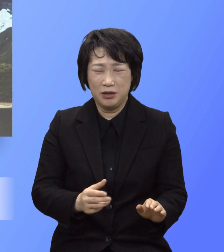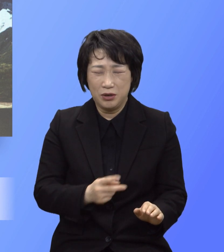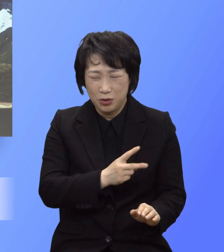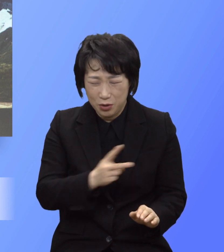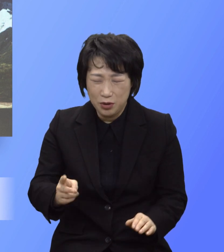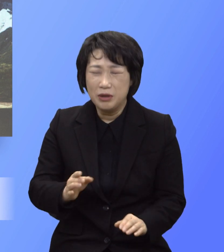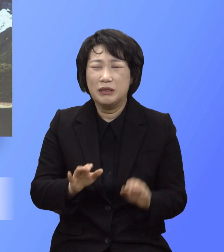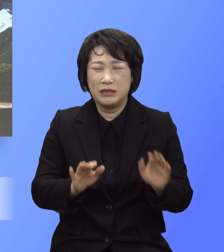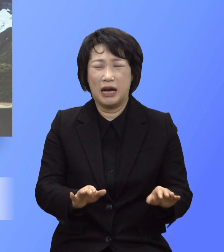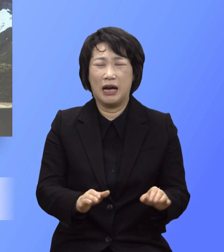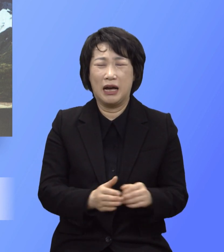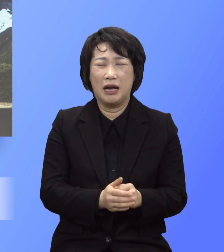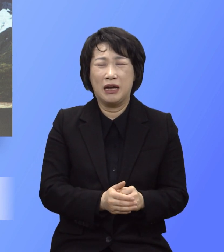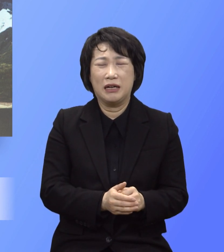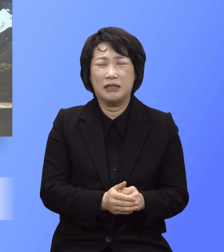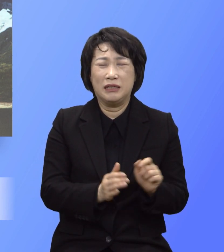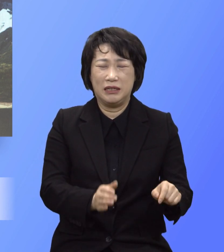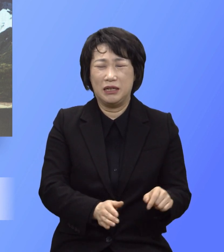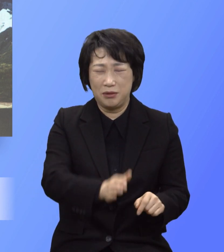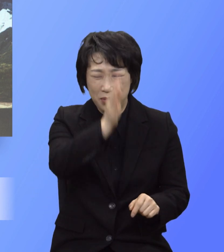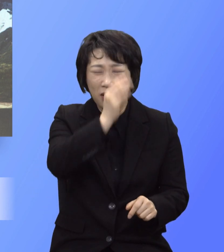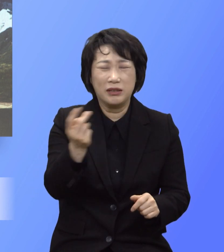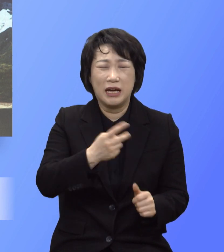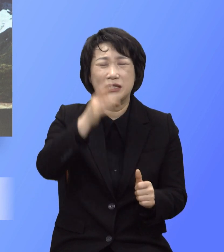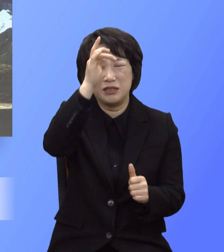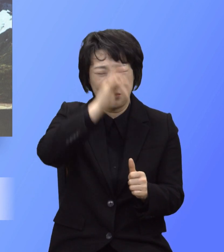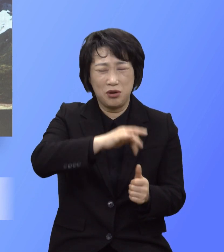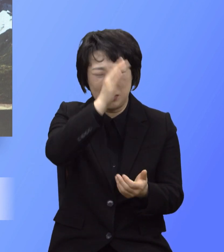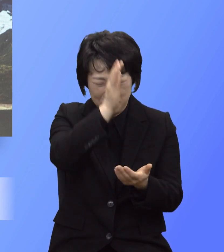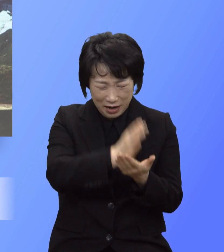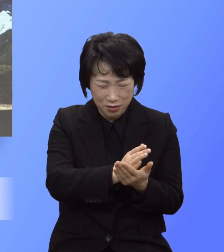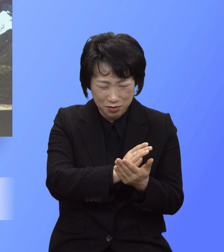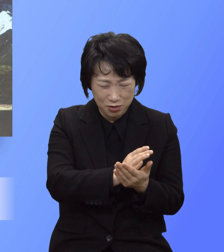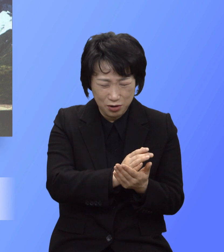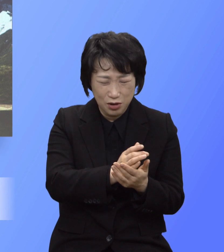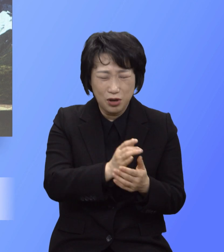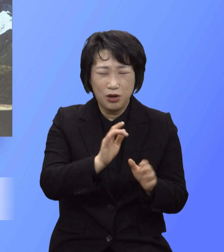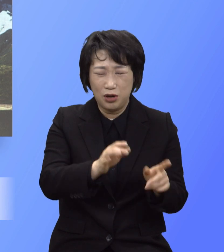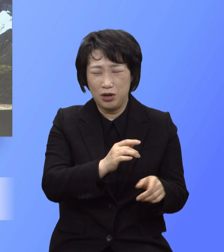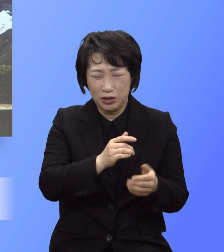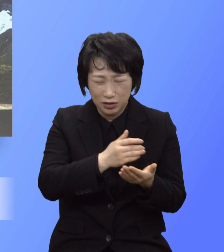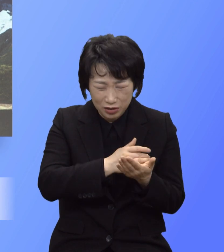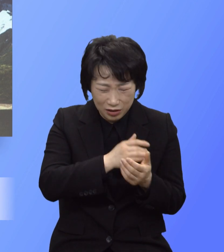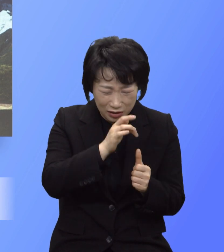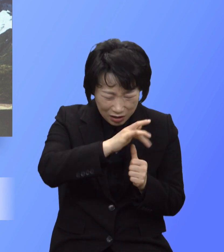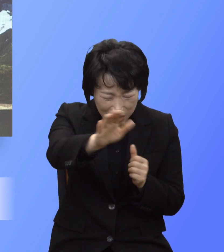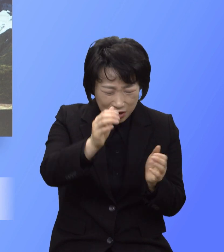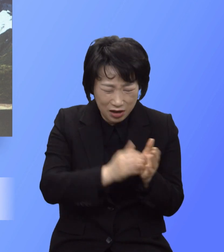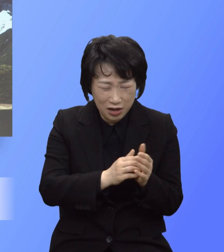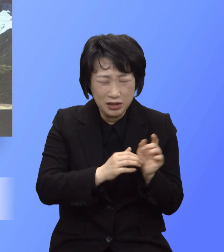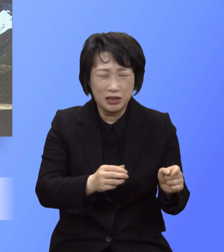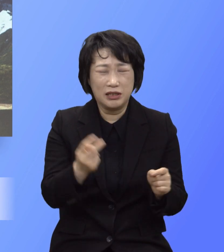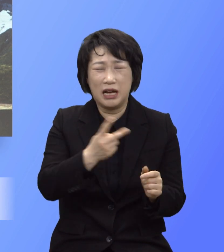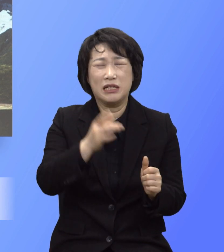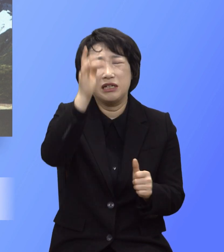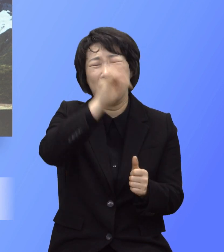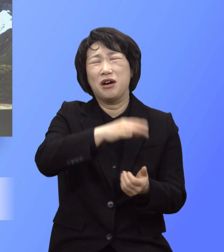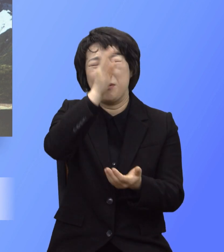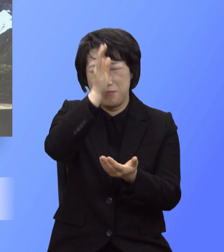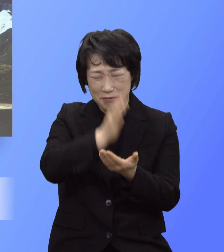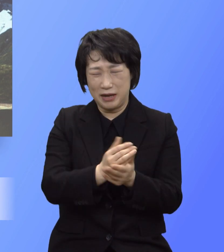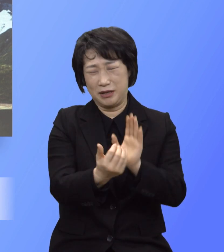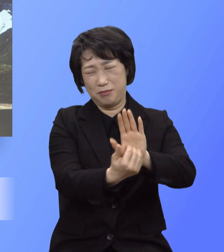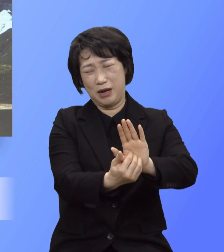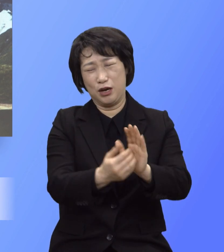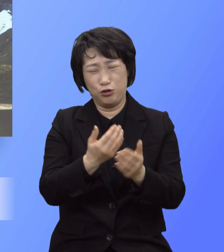고친 질병은 다시 들어오지 못하게 하시고 나간 마귀 사단 귀신도 다시 역사하지 못하게